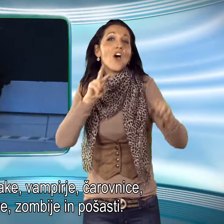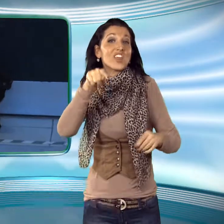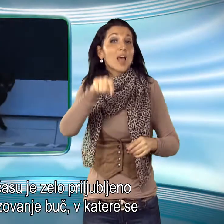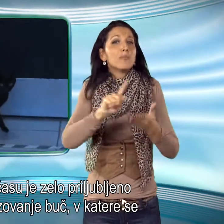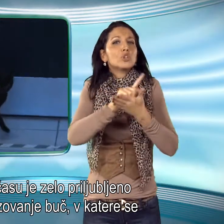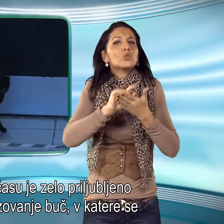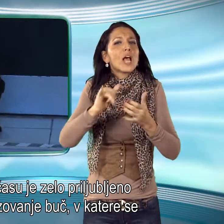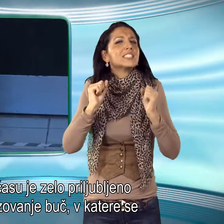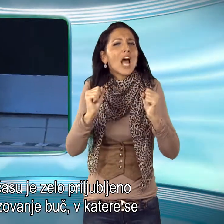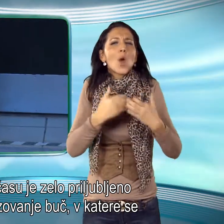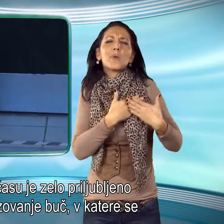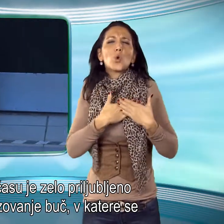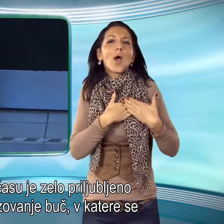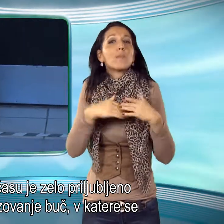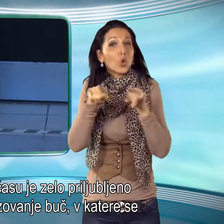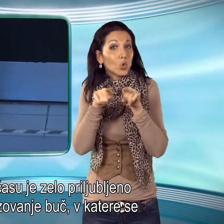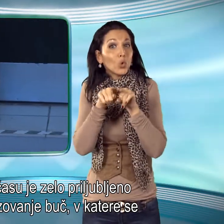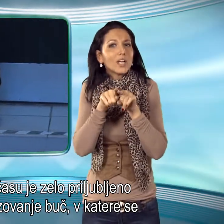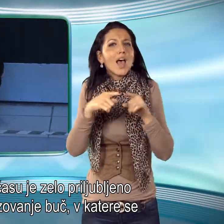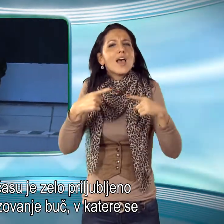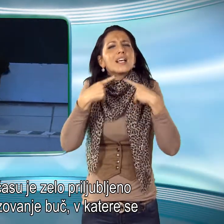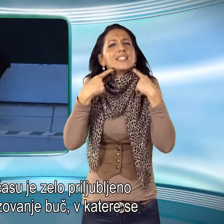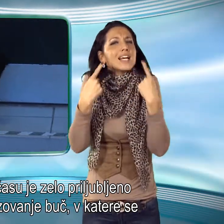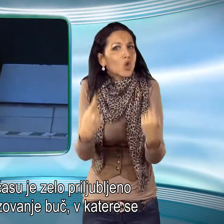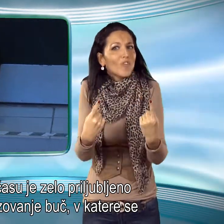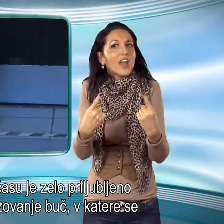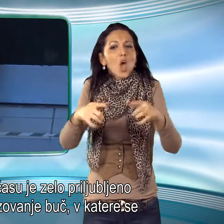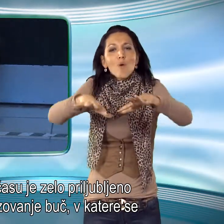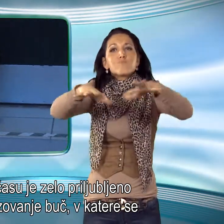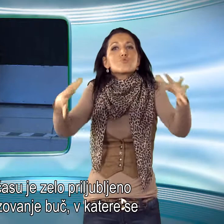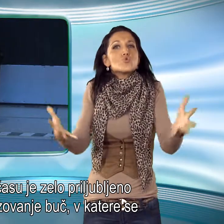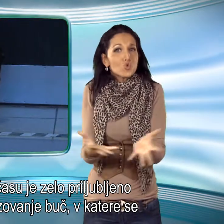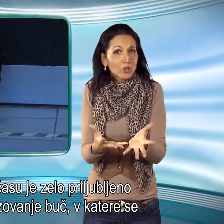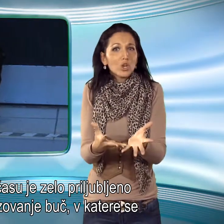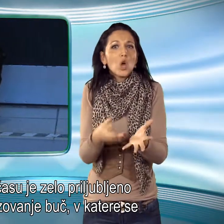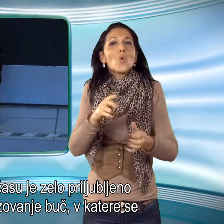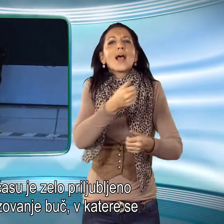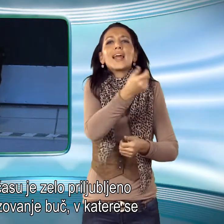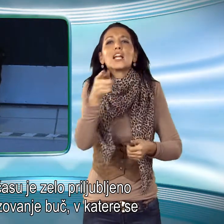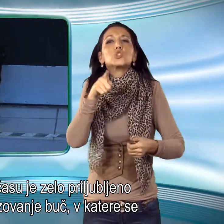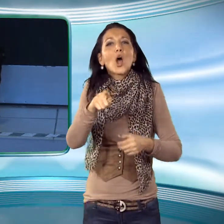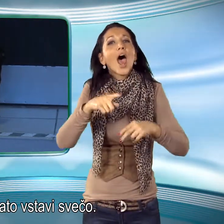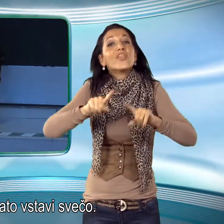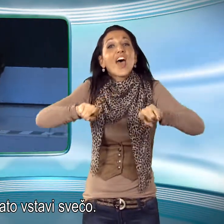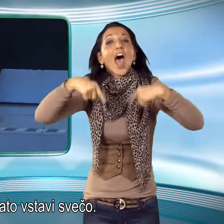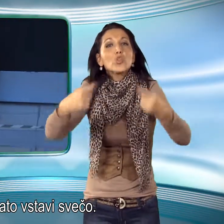V tem času je zelo priljubljeno tudi izrezovanje buč, v katere se nato vstavi svečo.